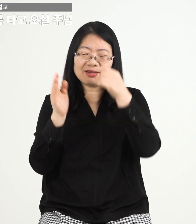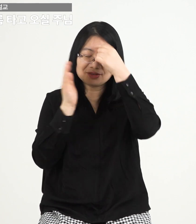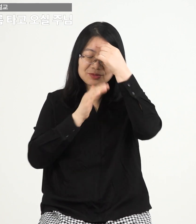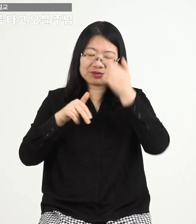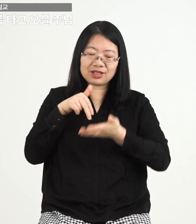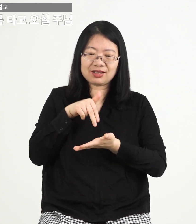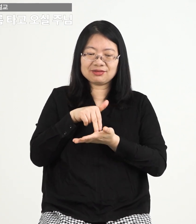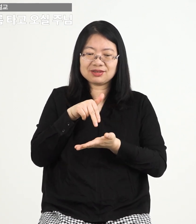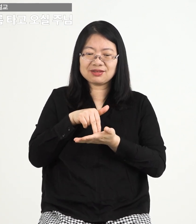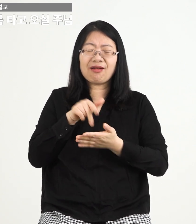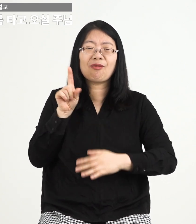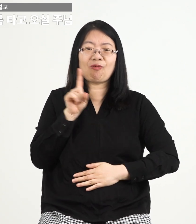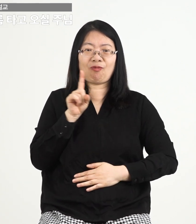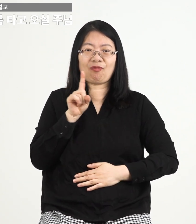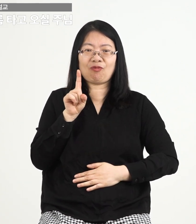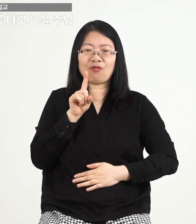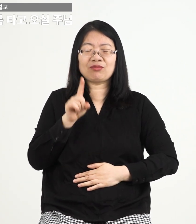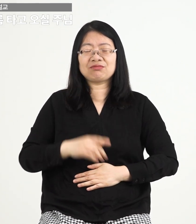어떤 마음이었겠습니까?